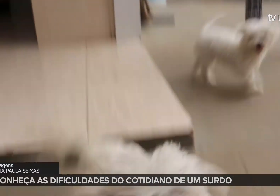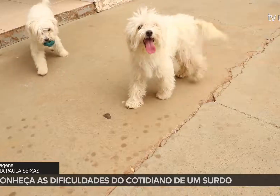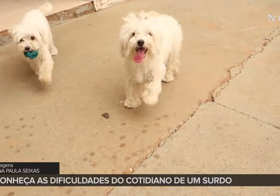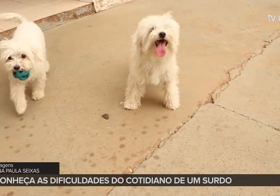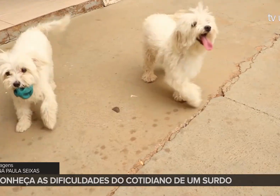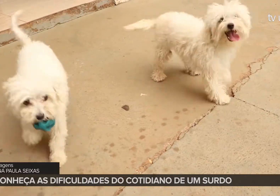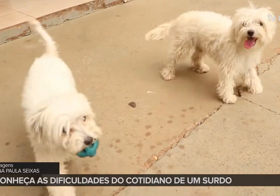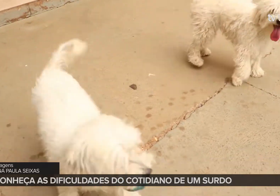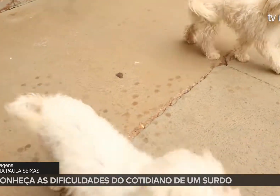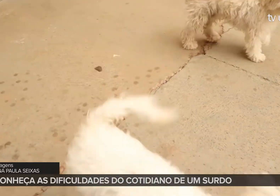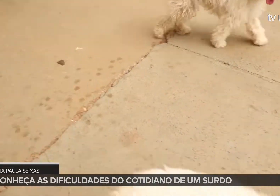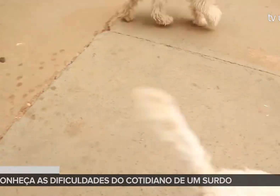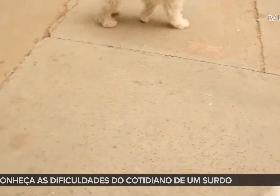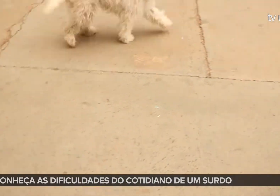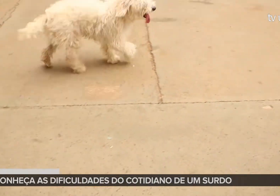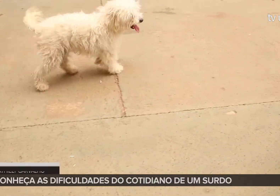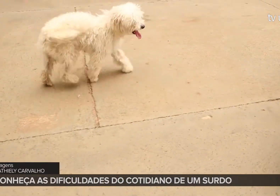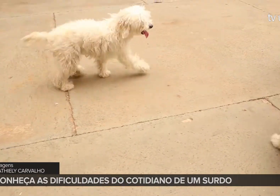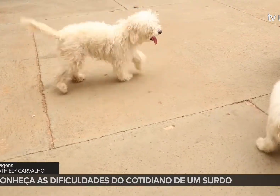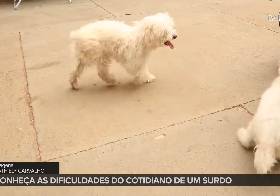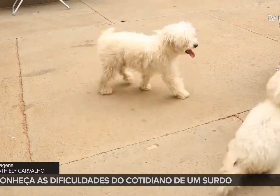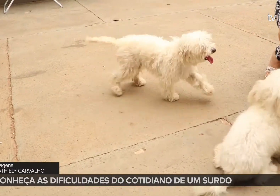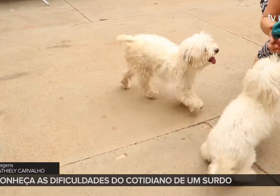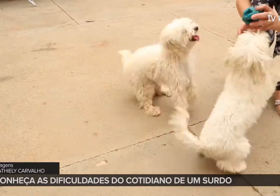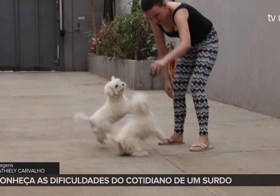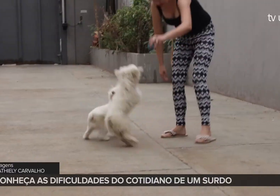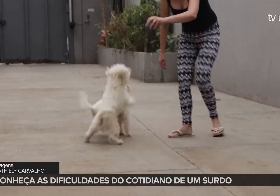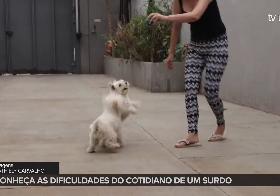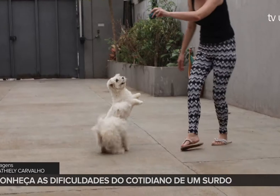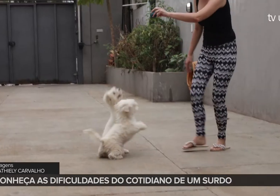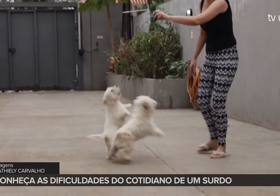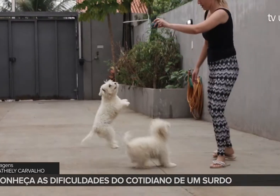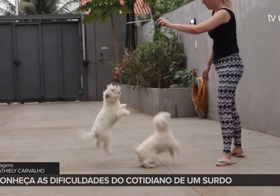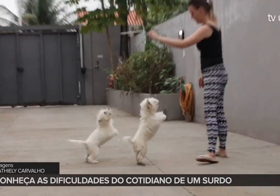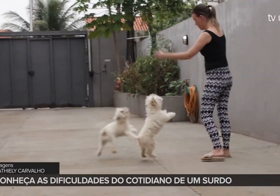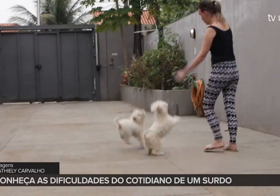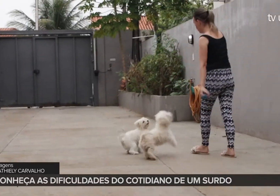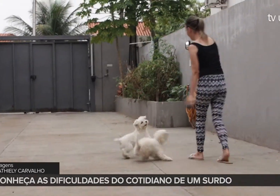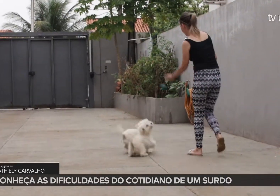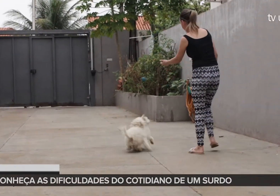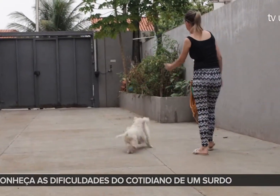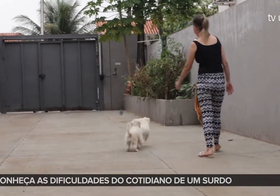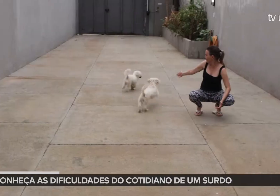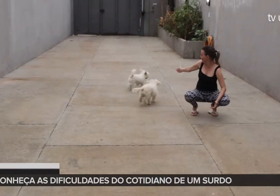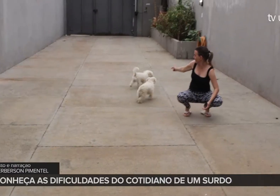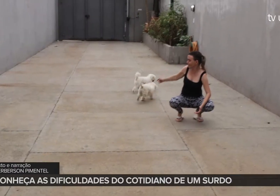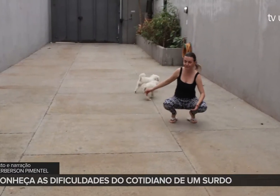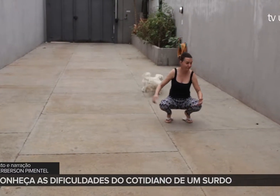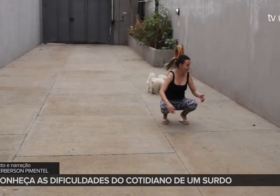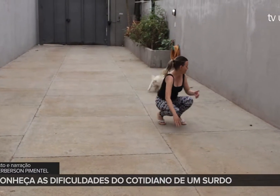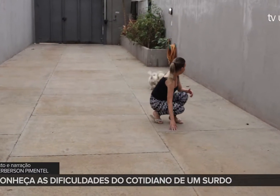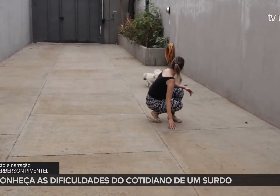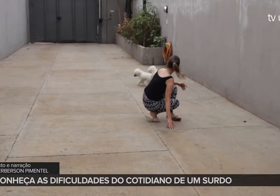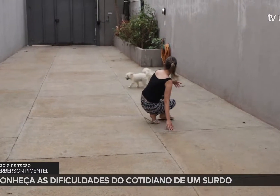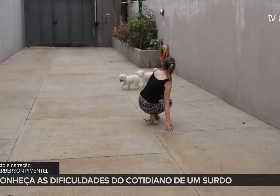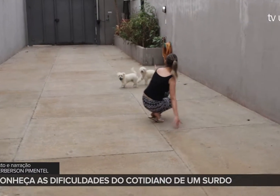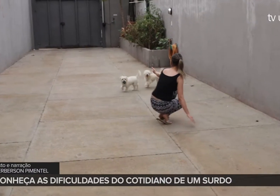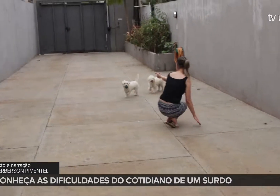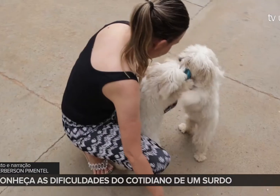2 cachorros. E muitas pessoas não sabem, mas eles entendem Libras. Ela fala um pouco de como conseguiu treinar os cachorros para